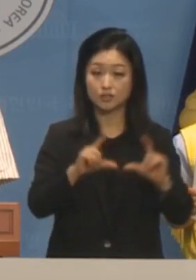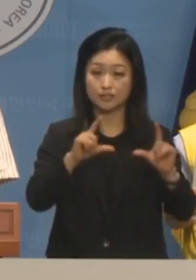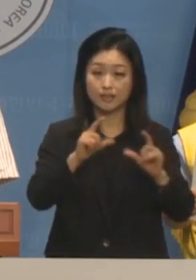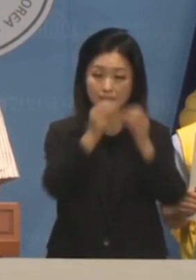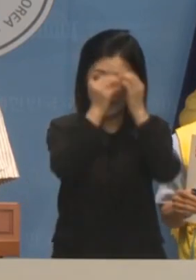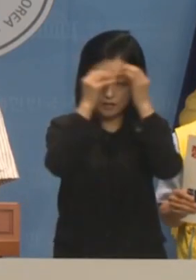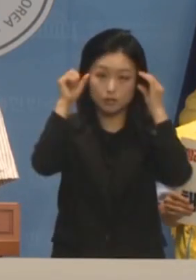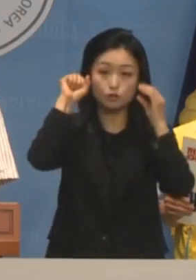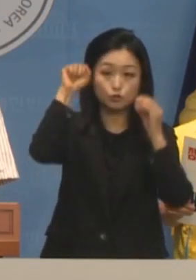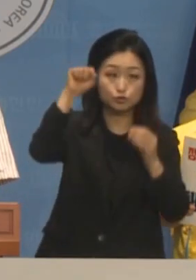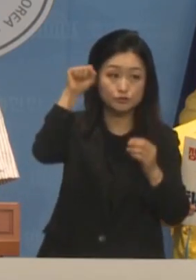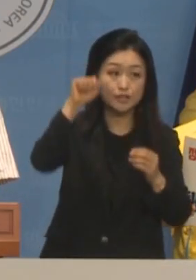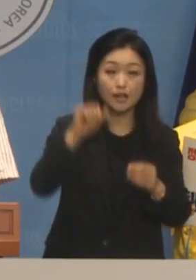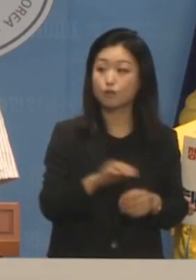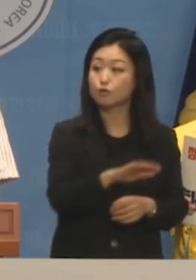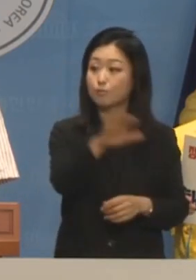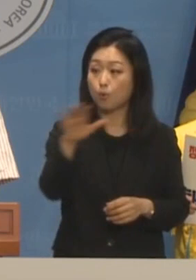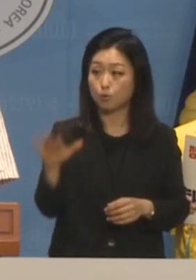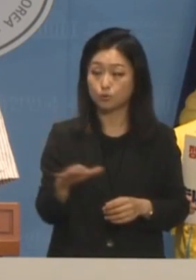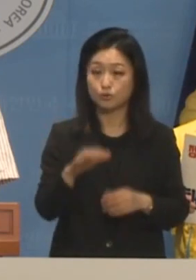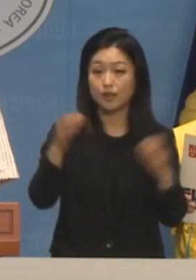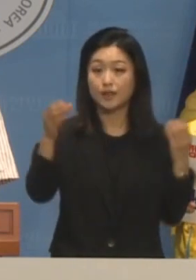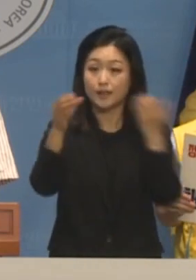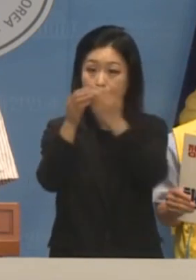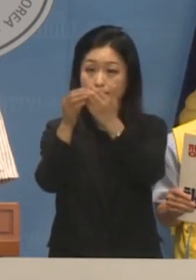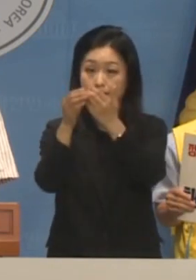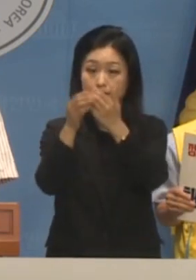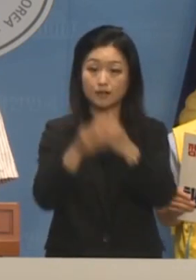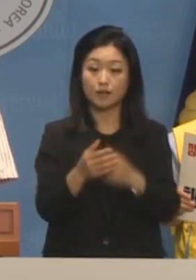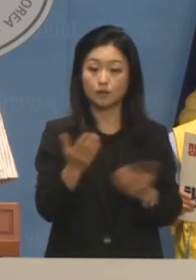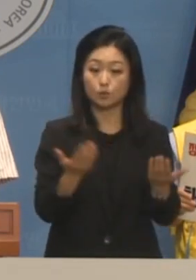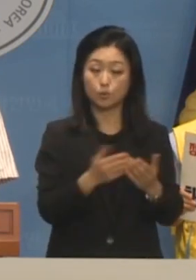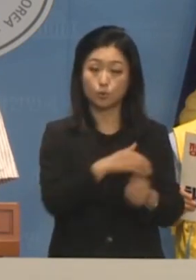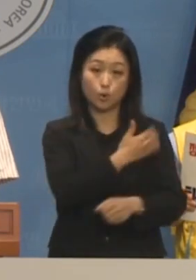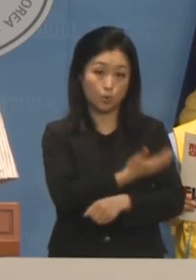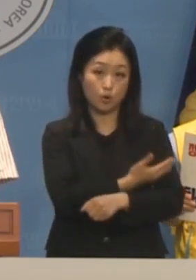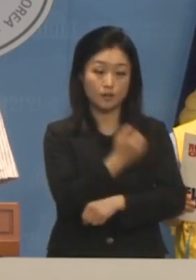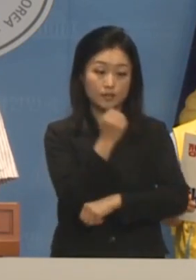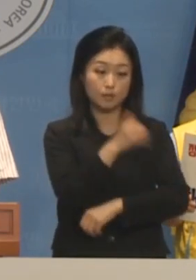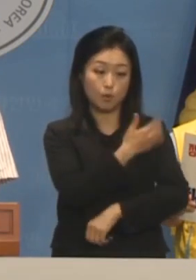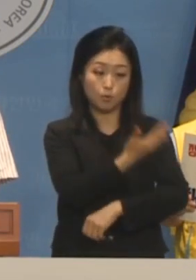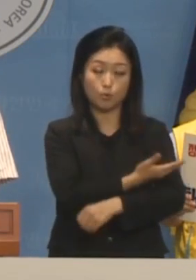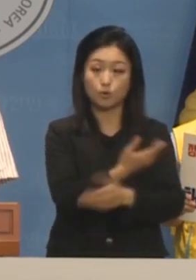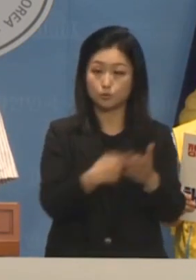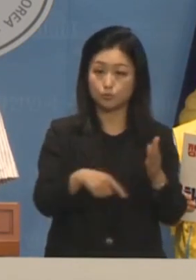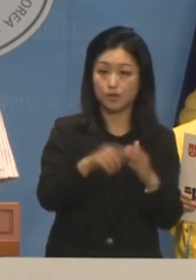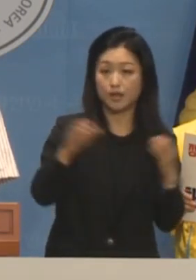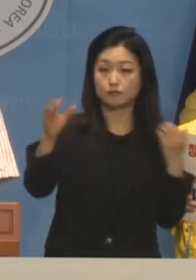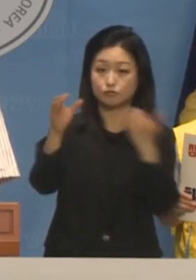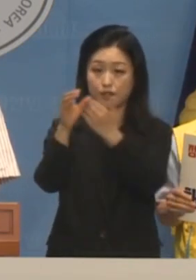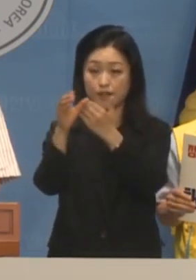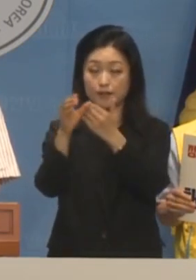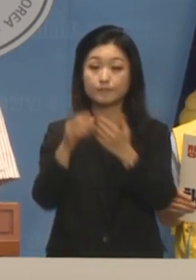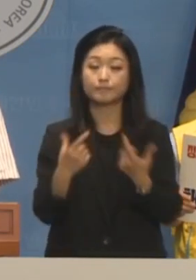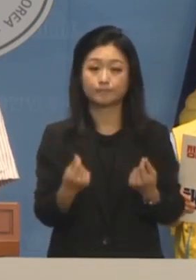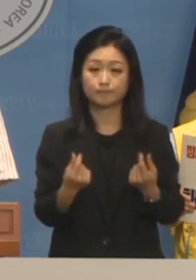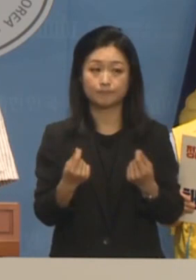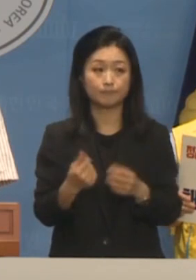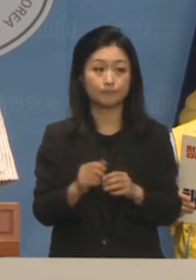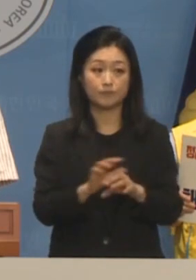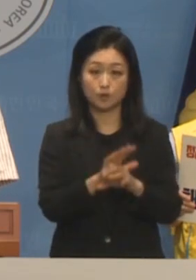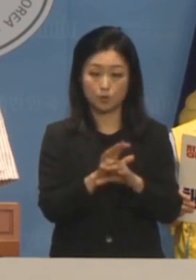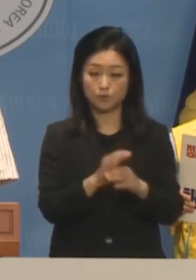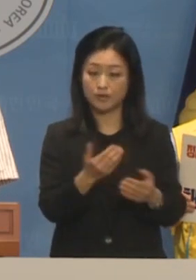싸움은 우리 모두의 노동권과 기본권을 위한 투쟁이었습니다. 이미